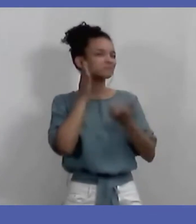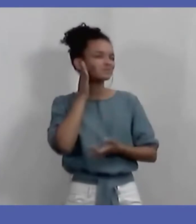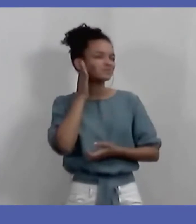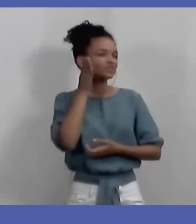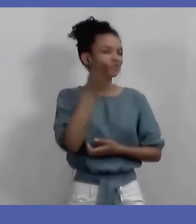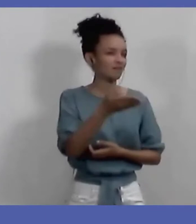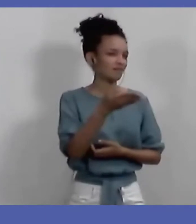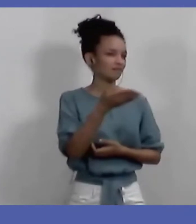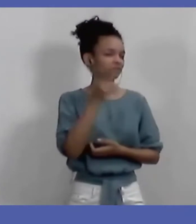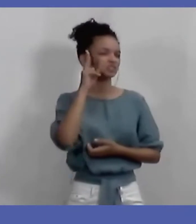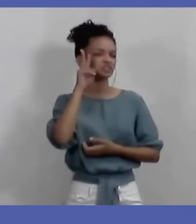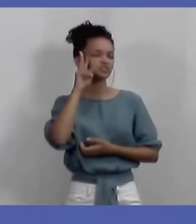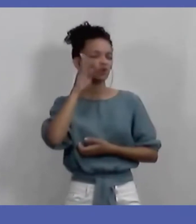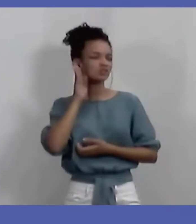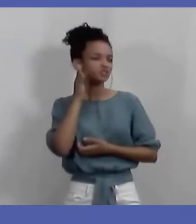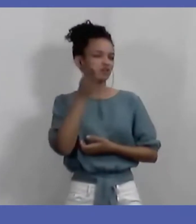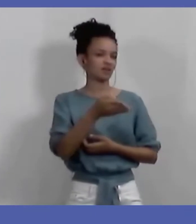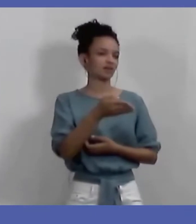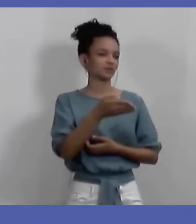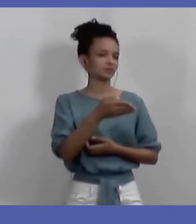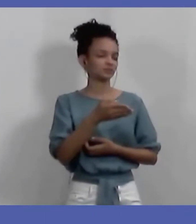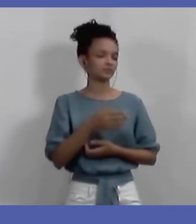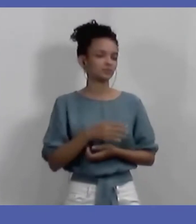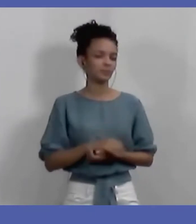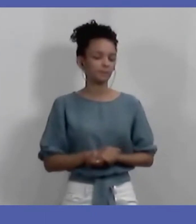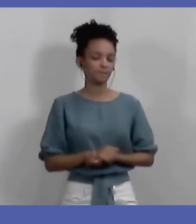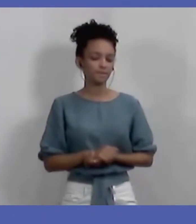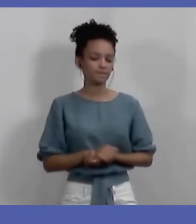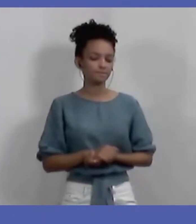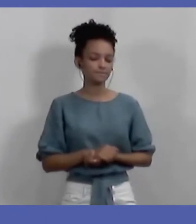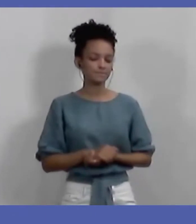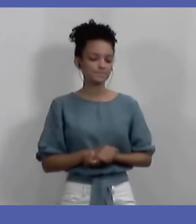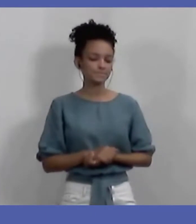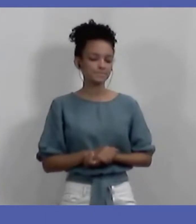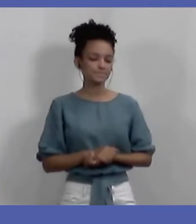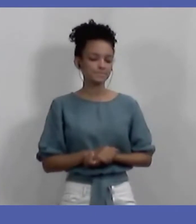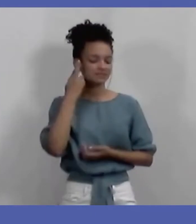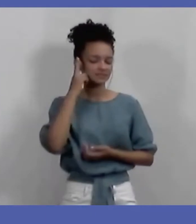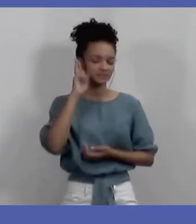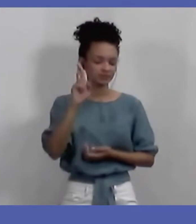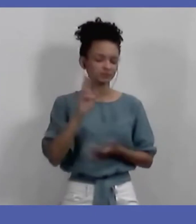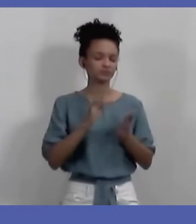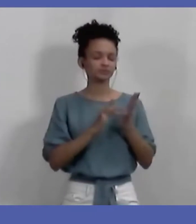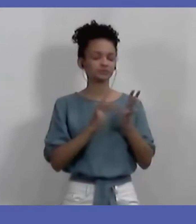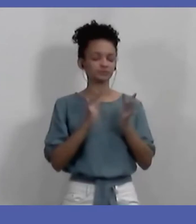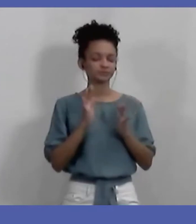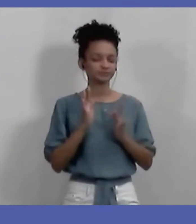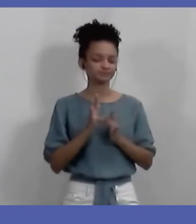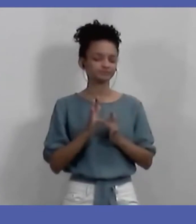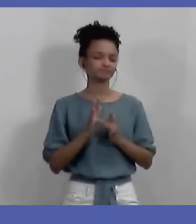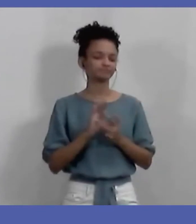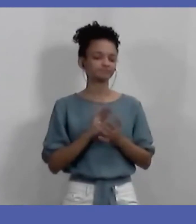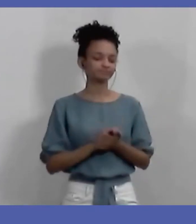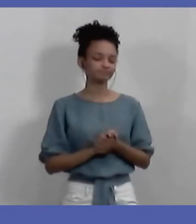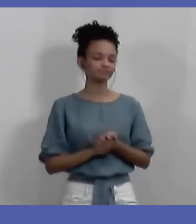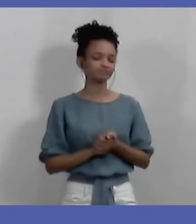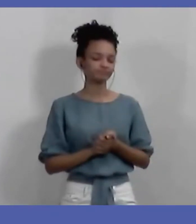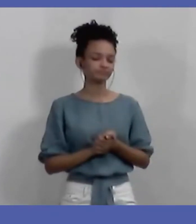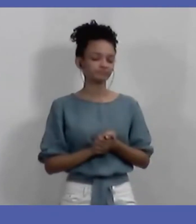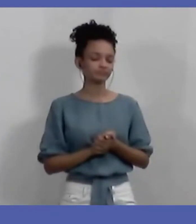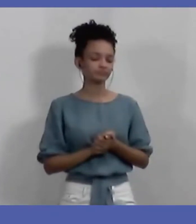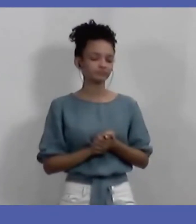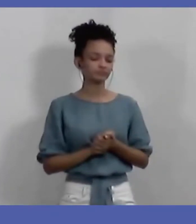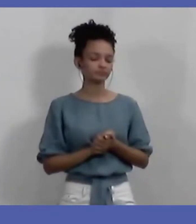história do Senhor? Amém? Verdadeira. Oh, Senhor Jesus. Também aqui,